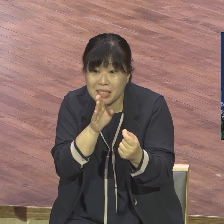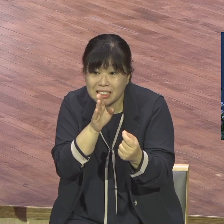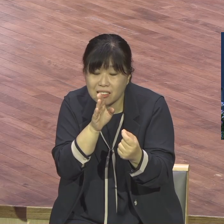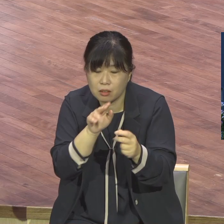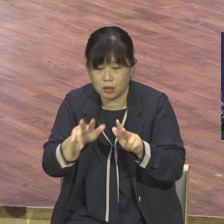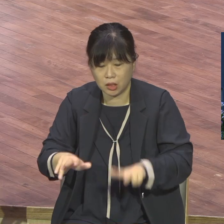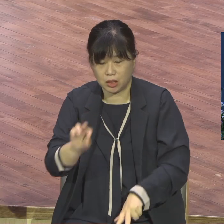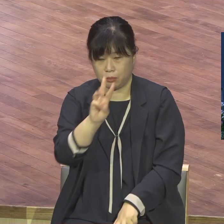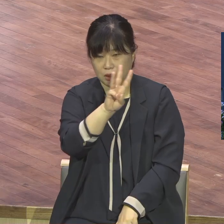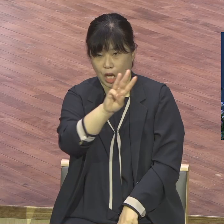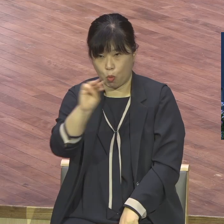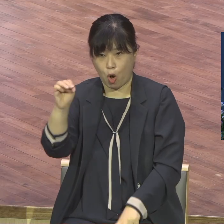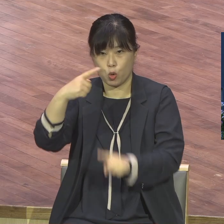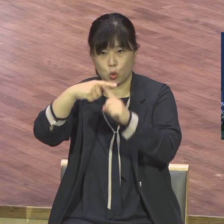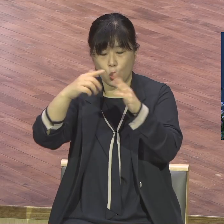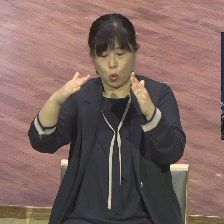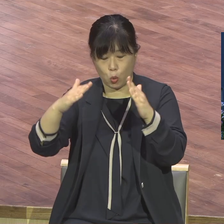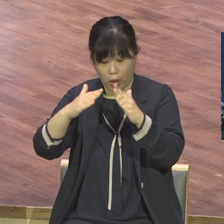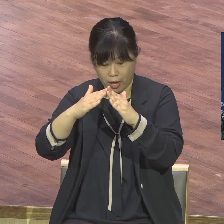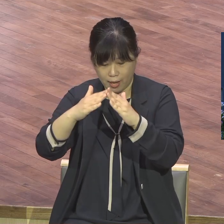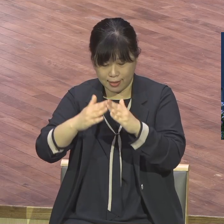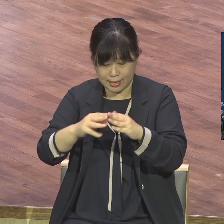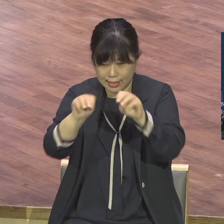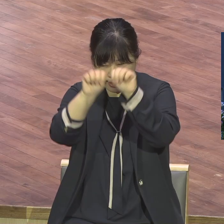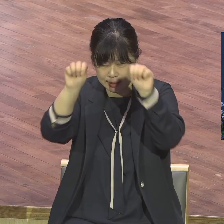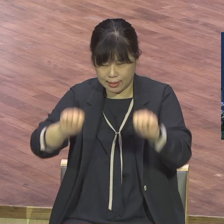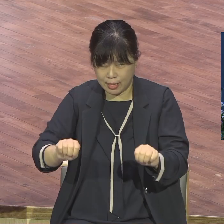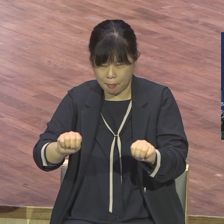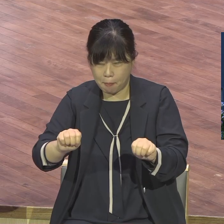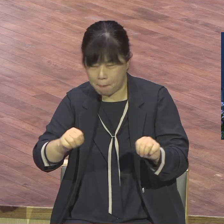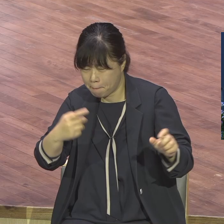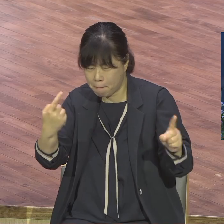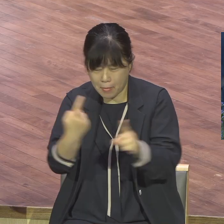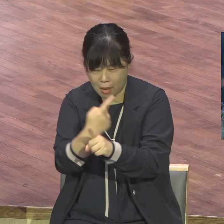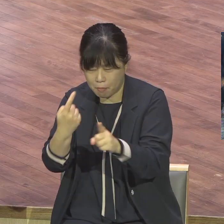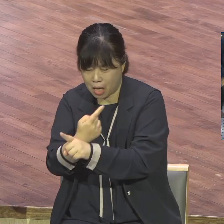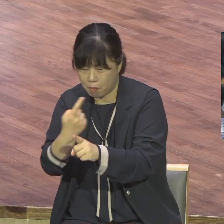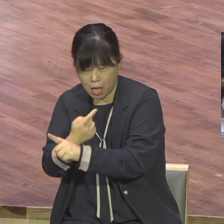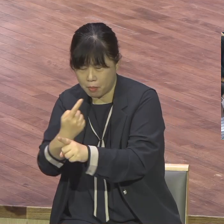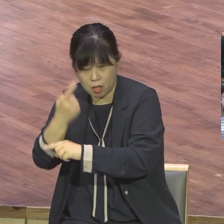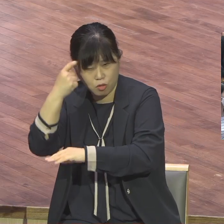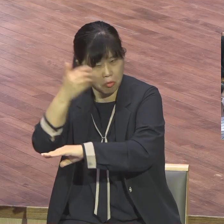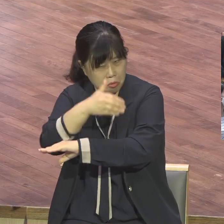237 선교를 위한 선교 조직으로 변화될 것입니다.